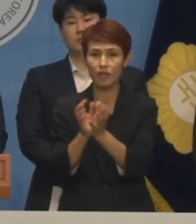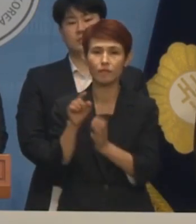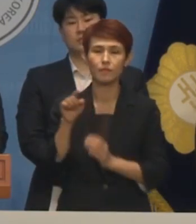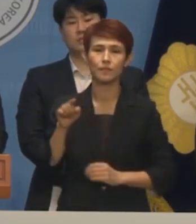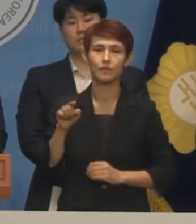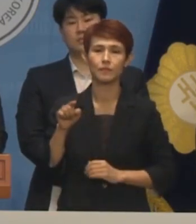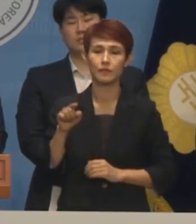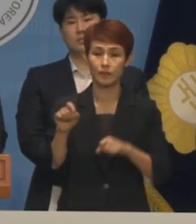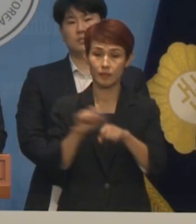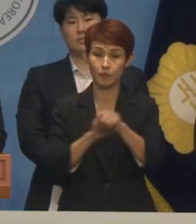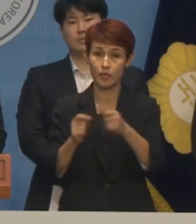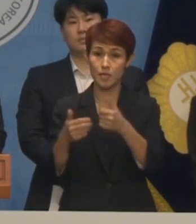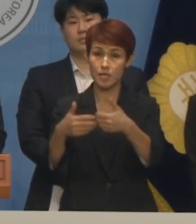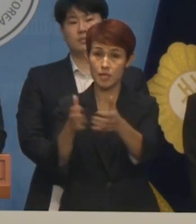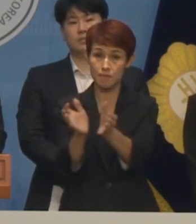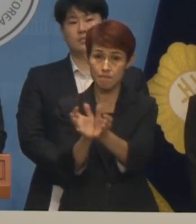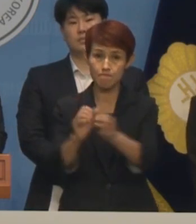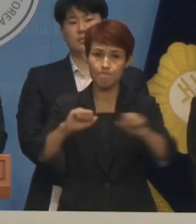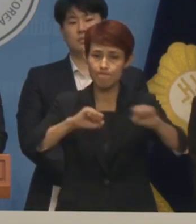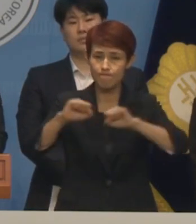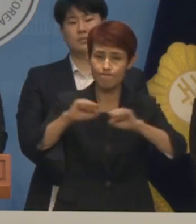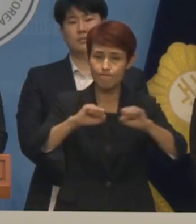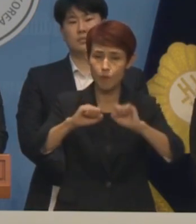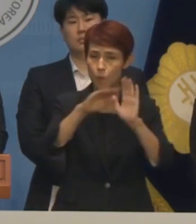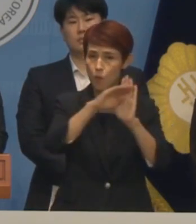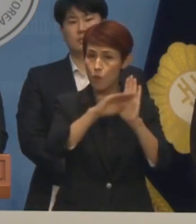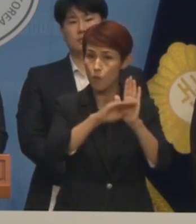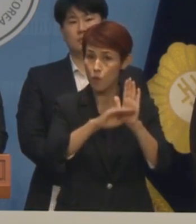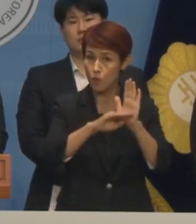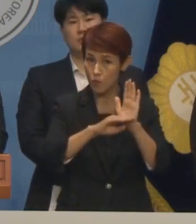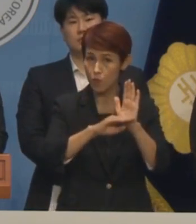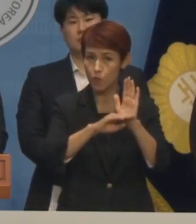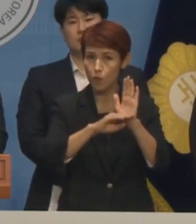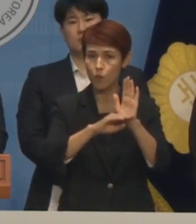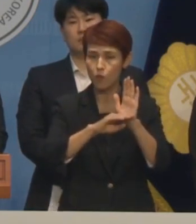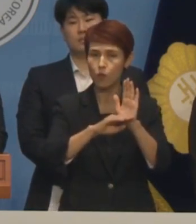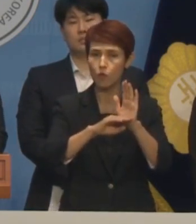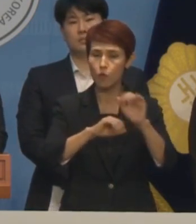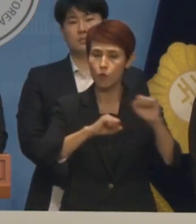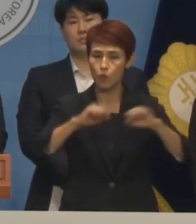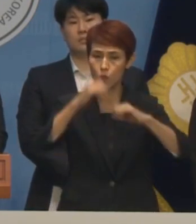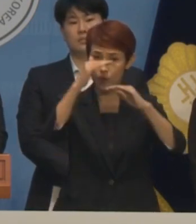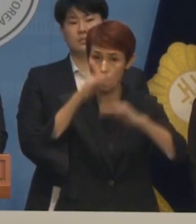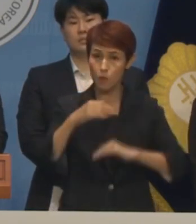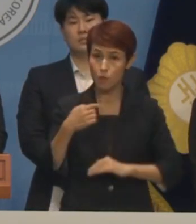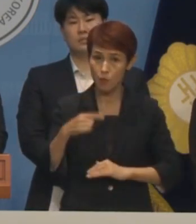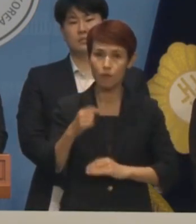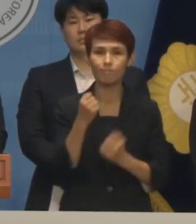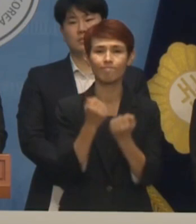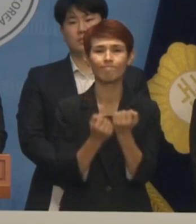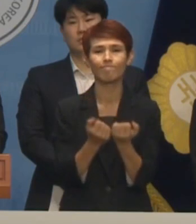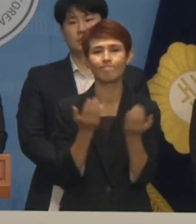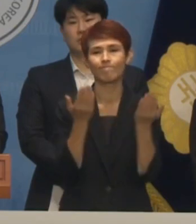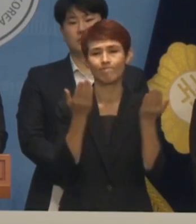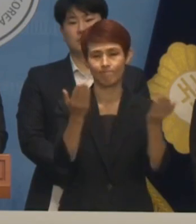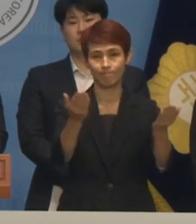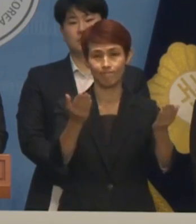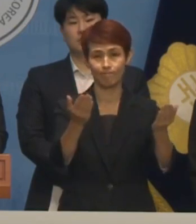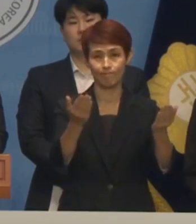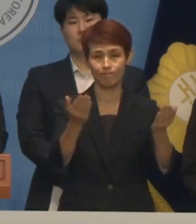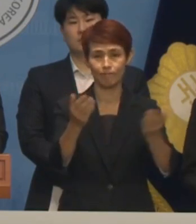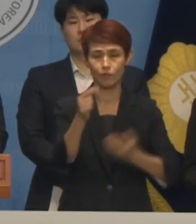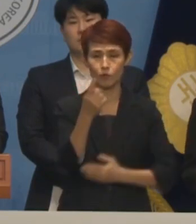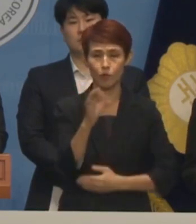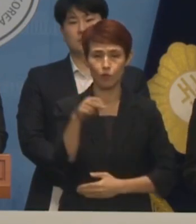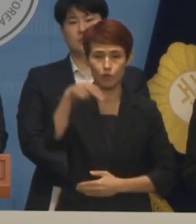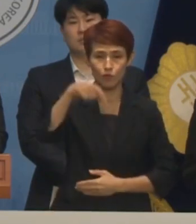소녀상 TF가 어떻게 활동을 하고 있고 그 다음에 무슨 활동을 하고 있는지에 대한 모두 발언을